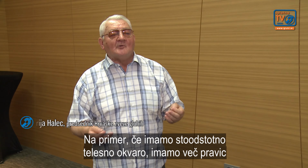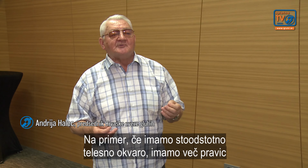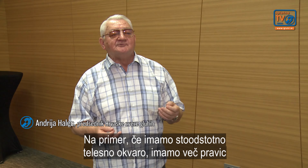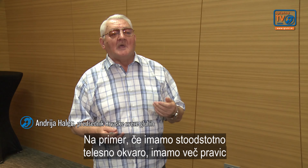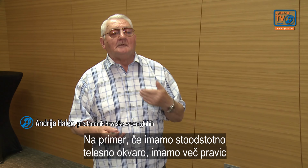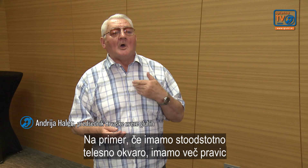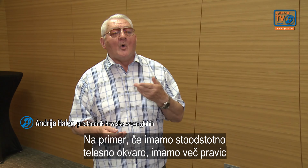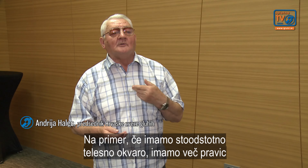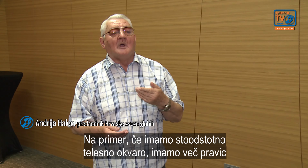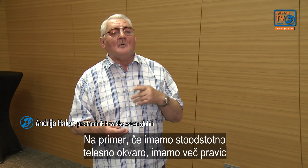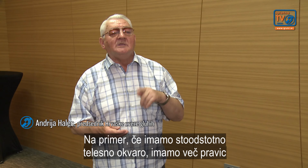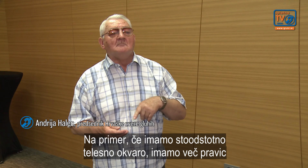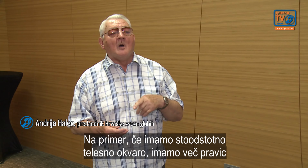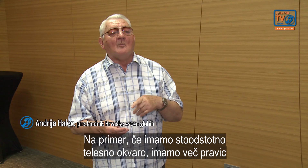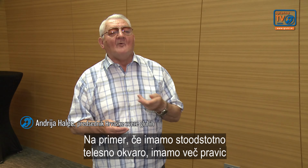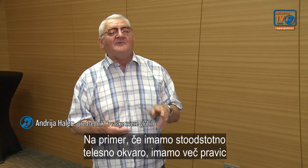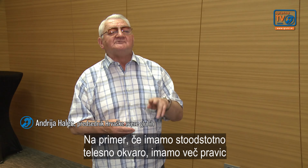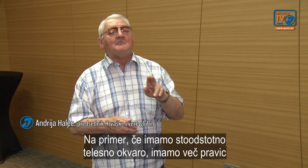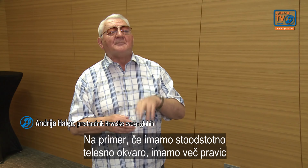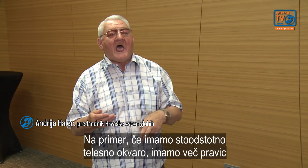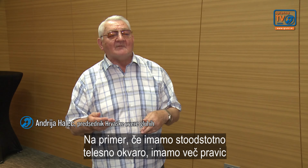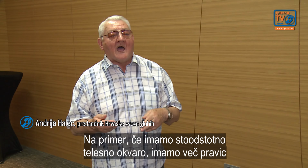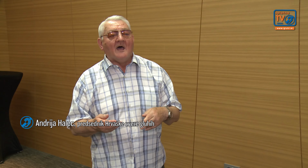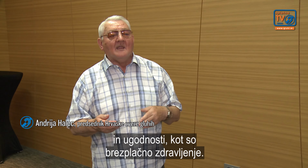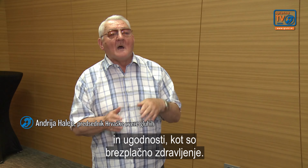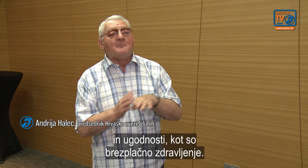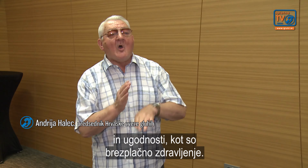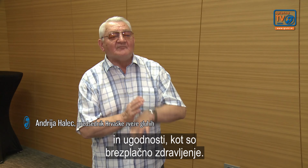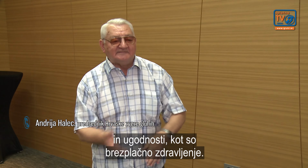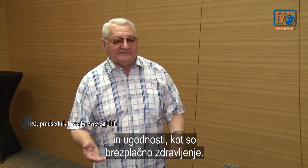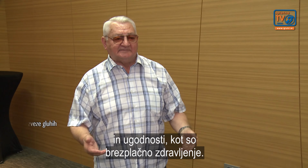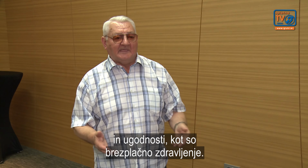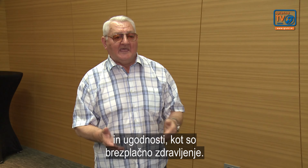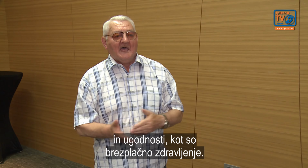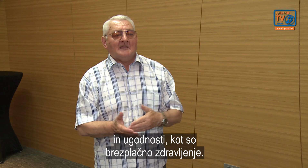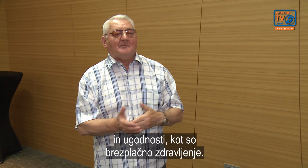telesne osjećajne, onda imamo više prava na